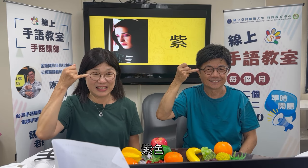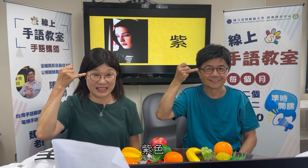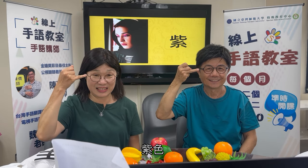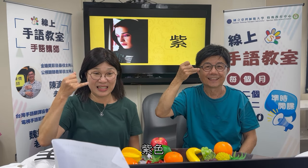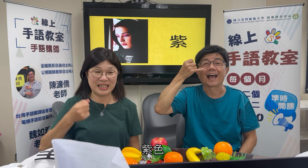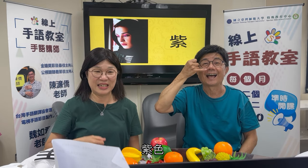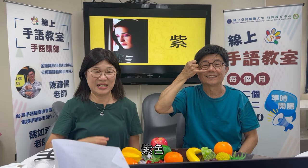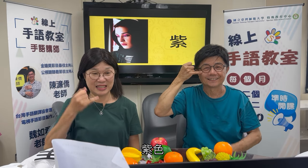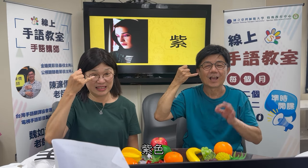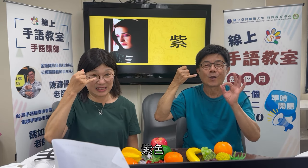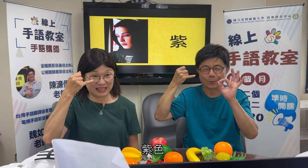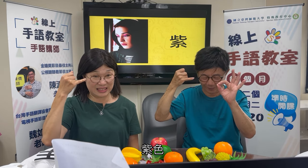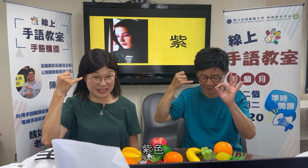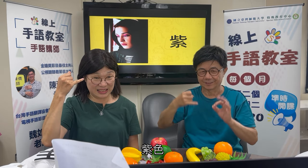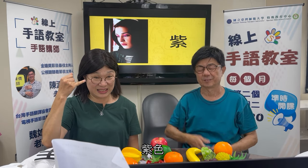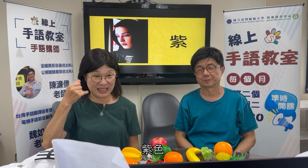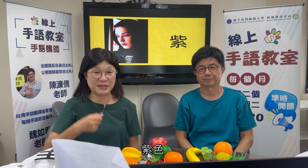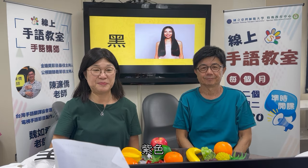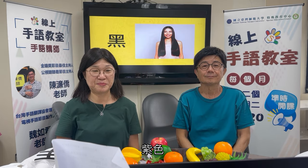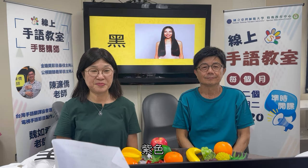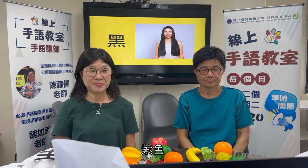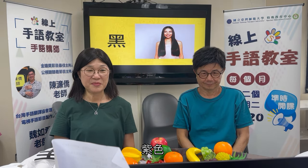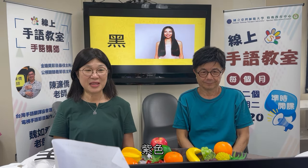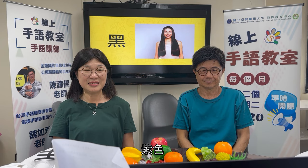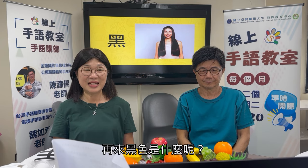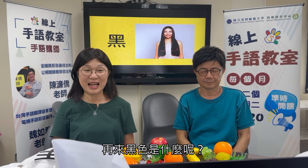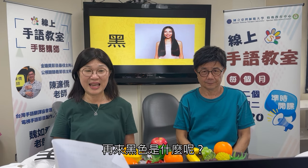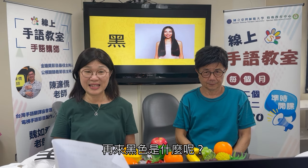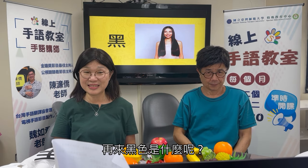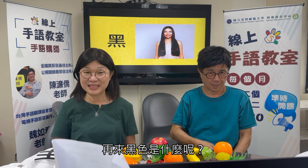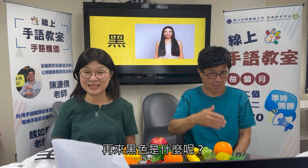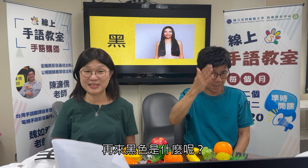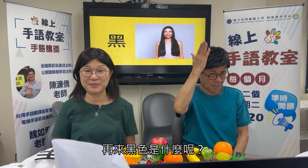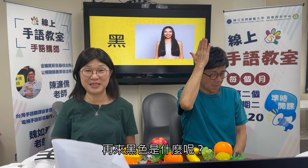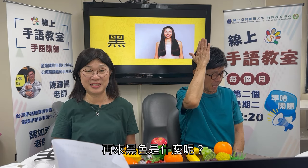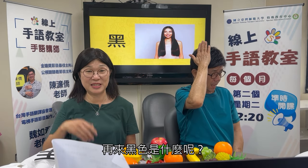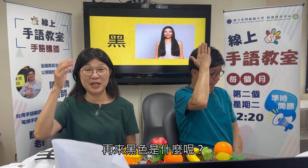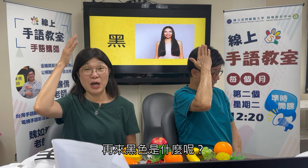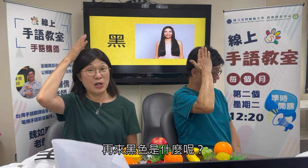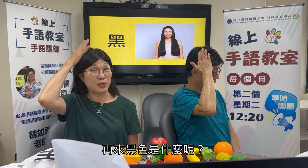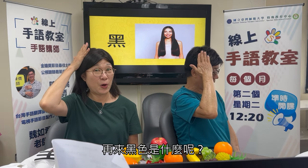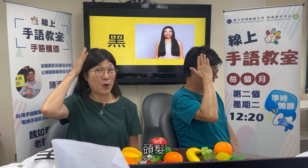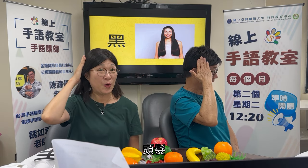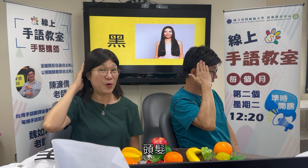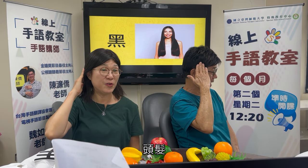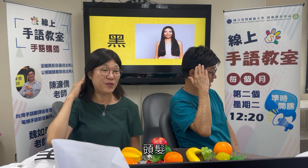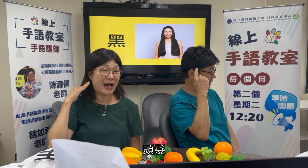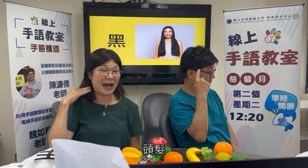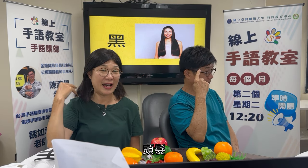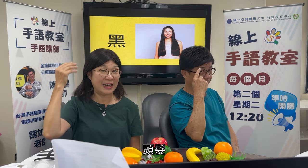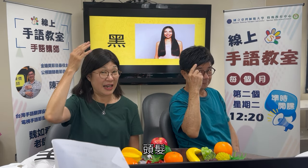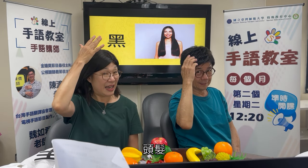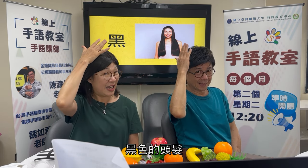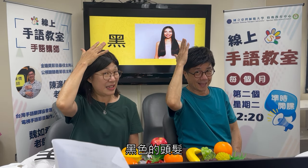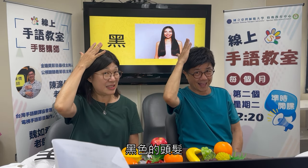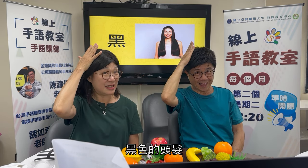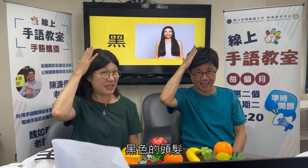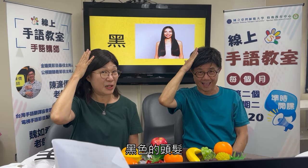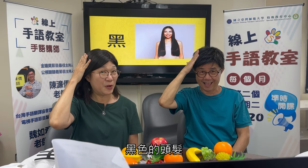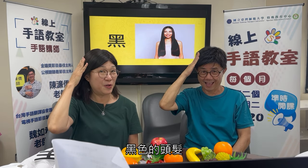色，紫色。再来黑色是什么呢？头发， 黑色的头